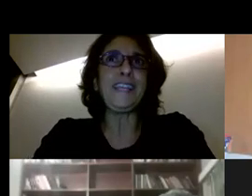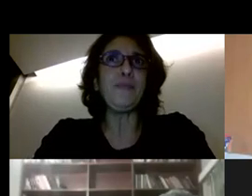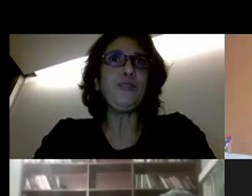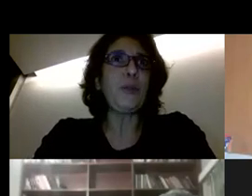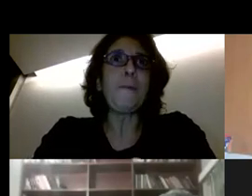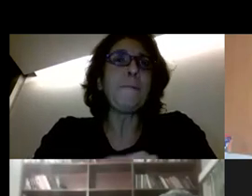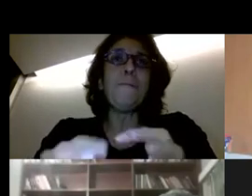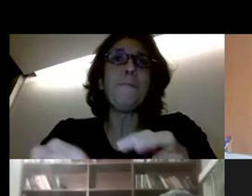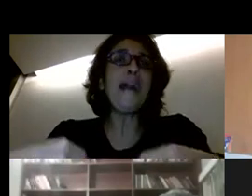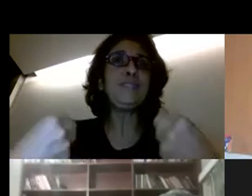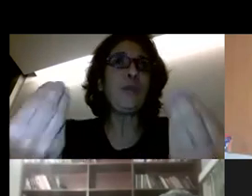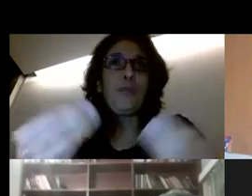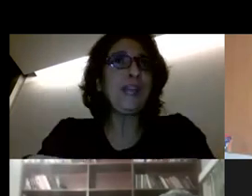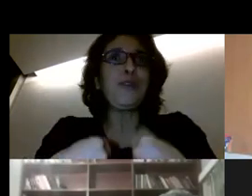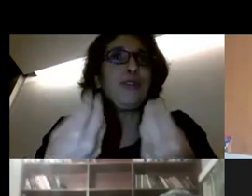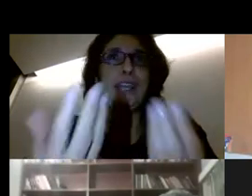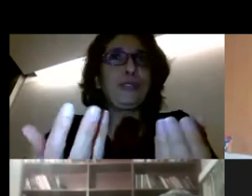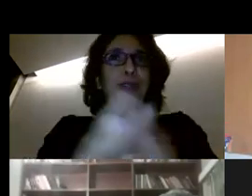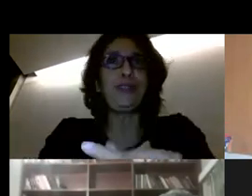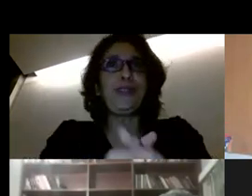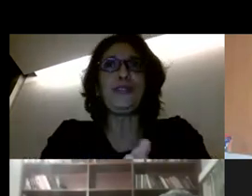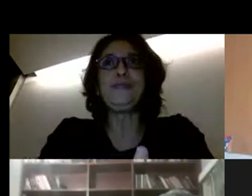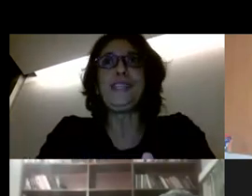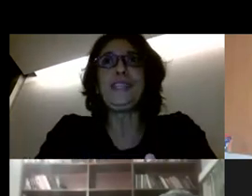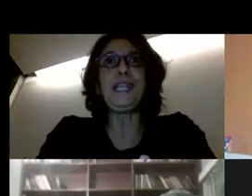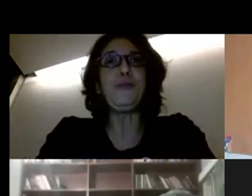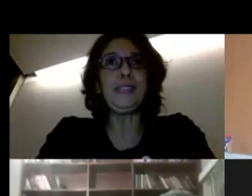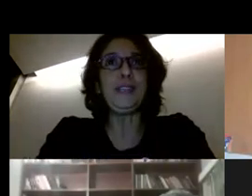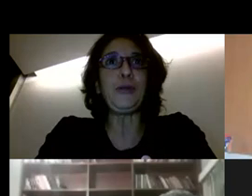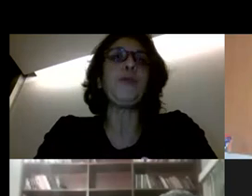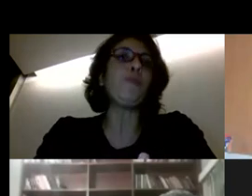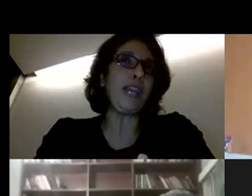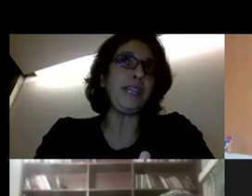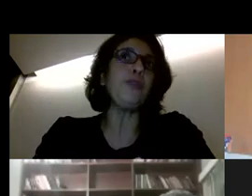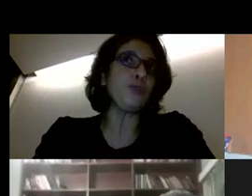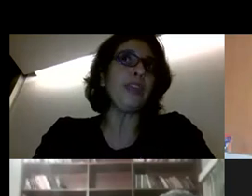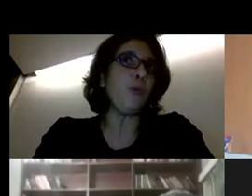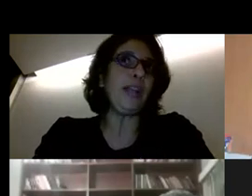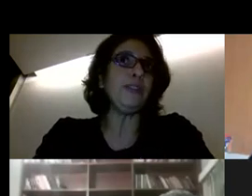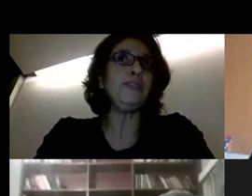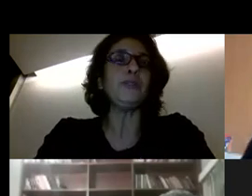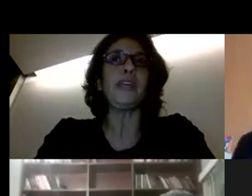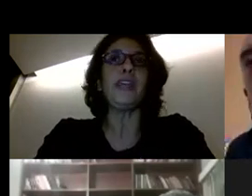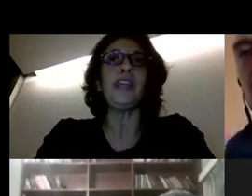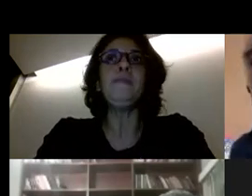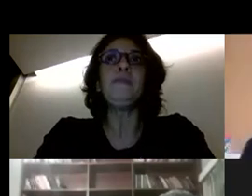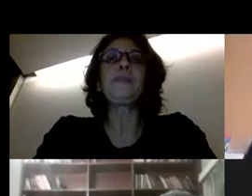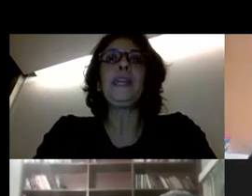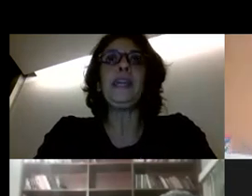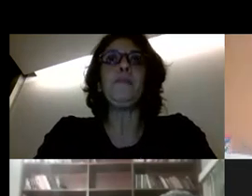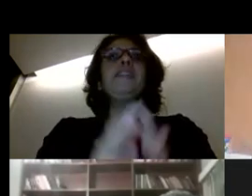subordinadas hacemos, más complejo es nuestro sistema lingüístico. Pues aquí sucede igual, ¿no? Sucede